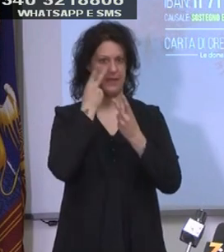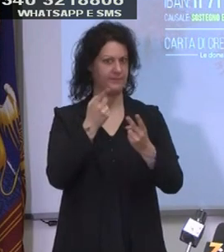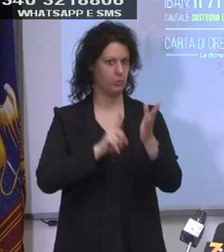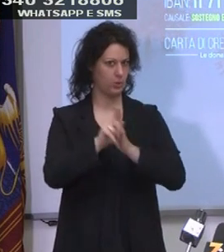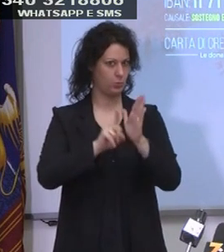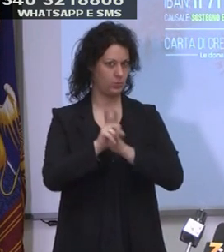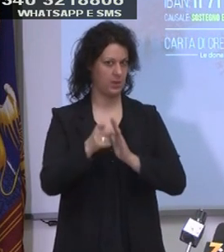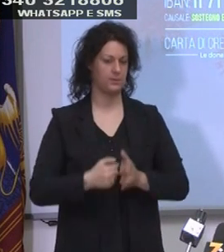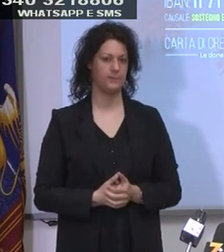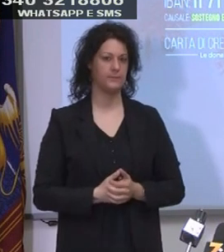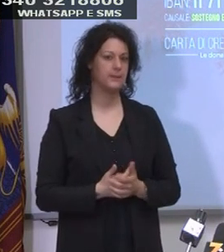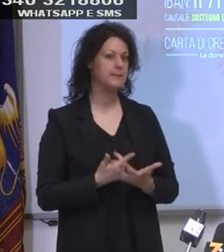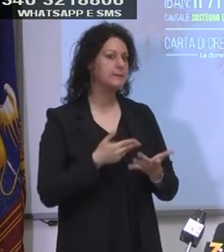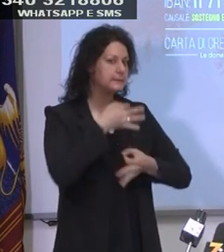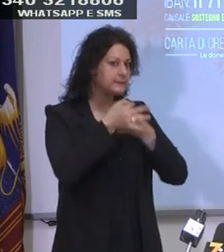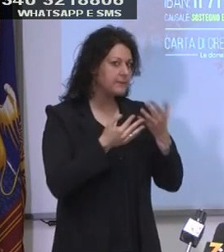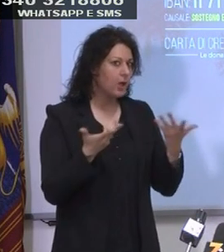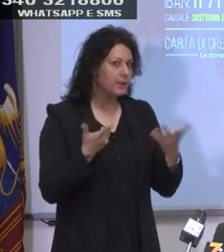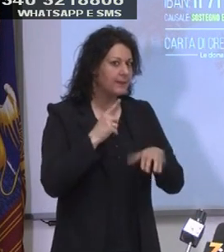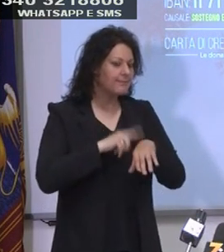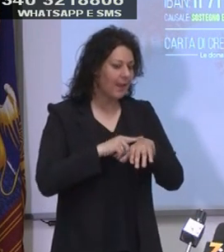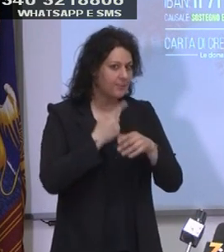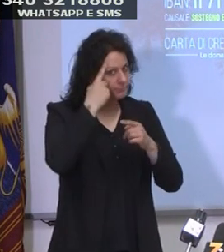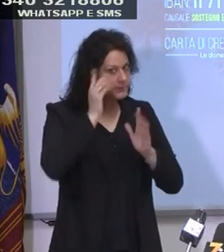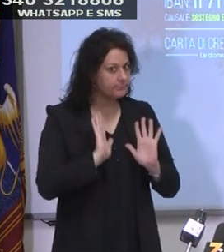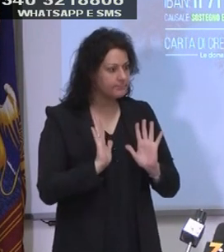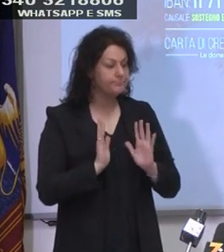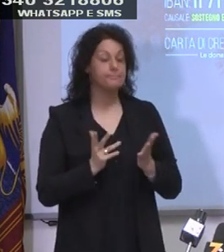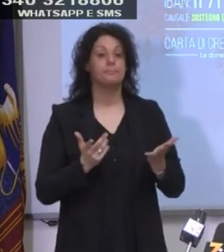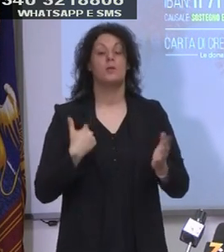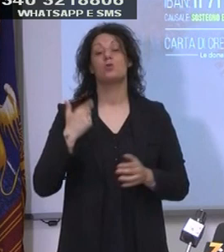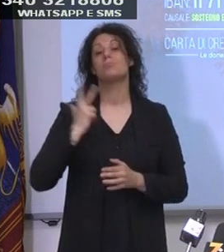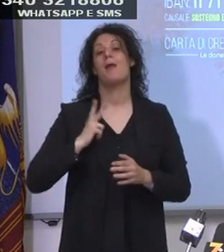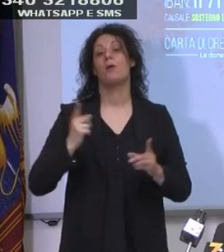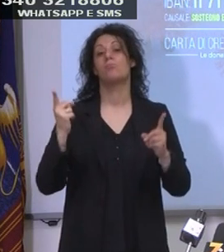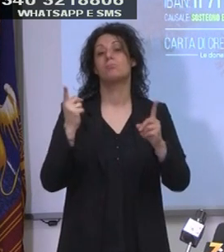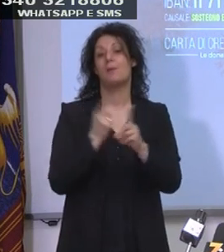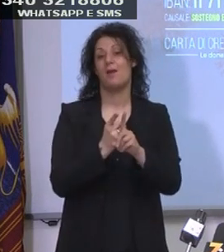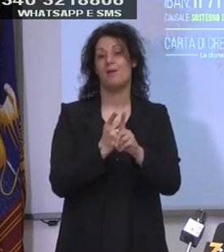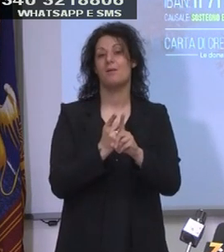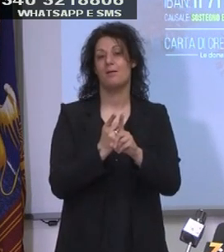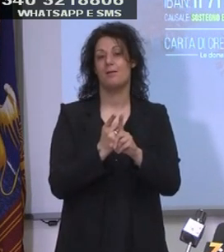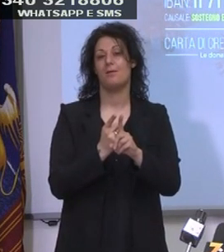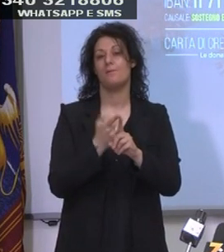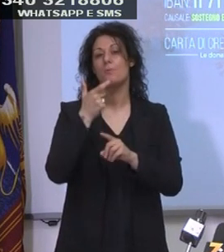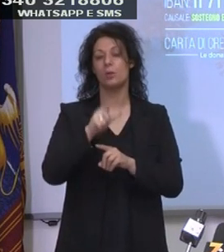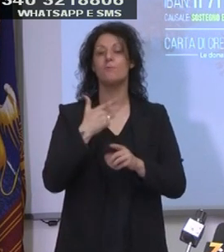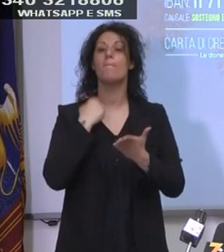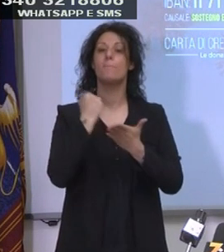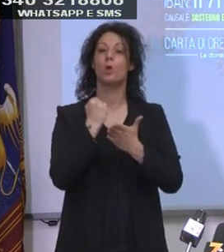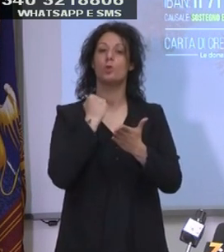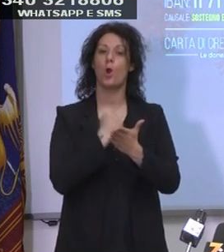ancora tempi, diciamo, di... Ma io spero nel breve, perché c'è questo incontro, il protocollo per accedervi c'è